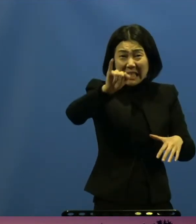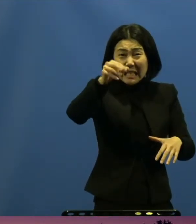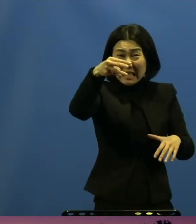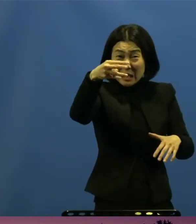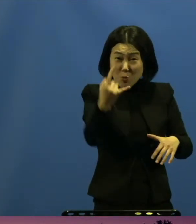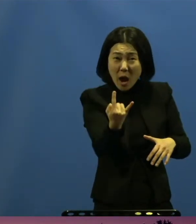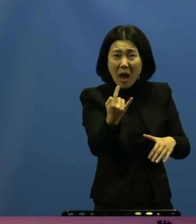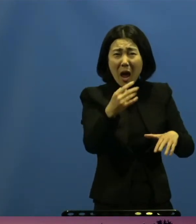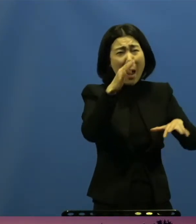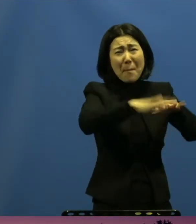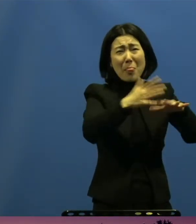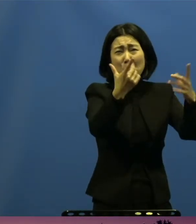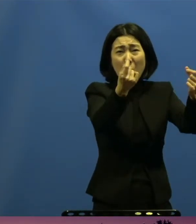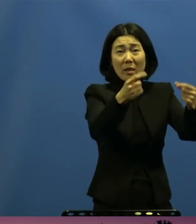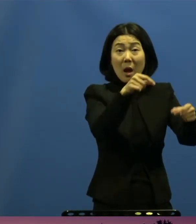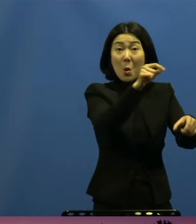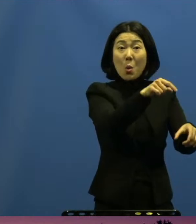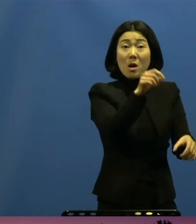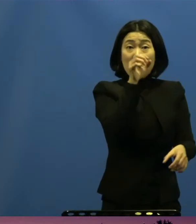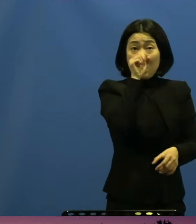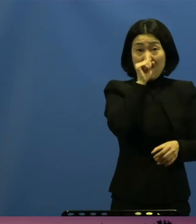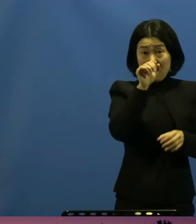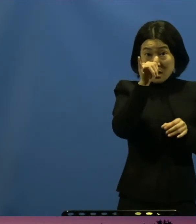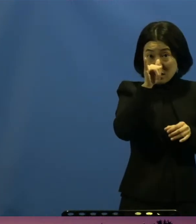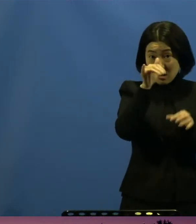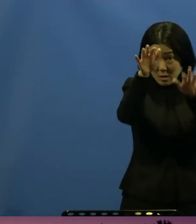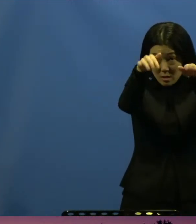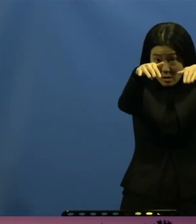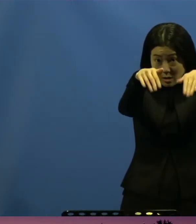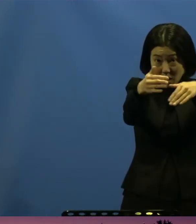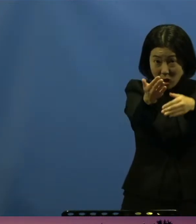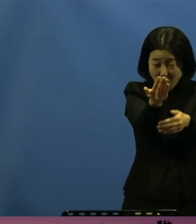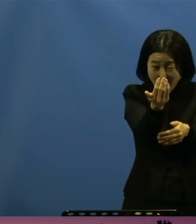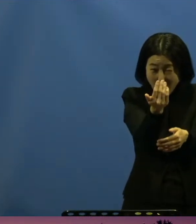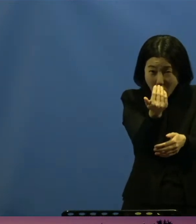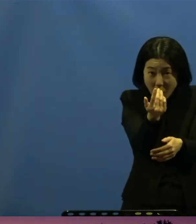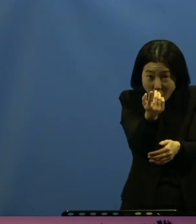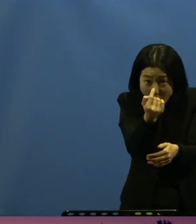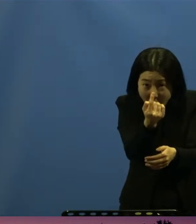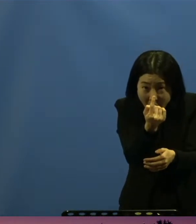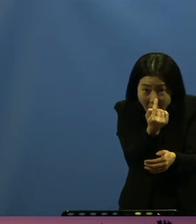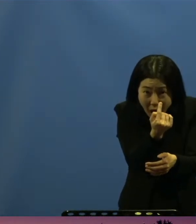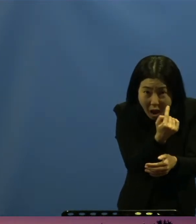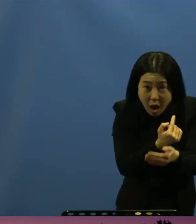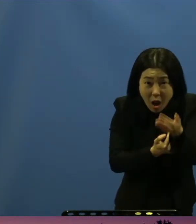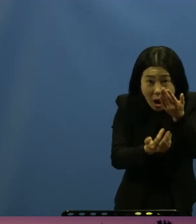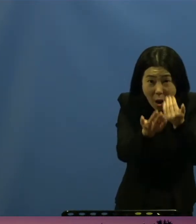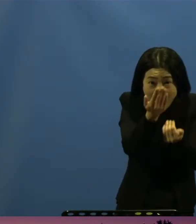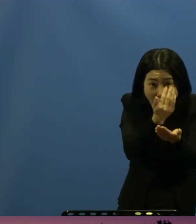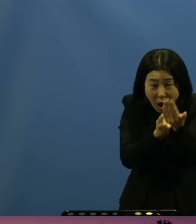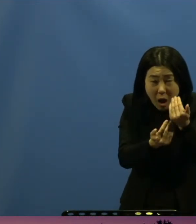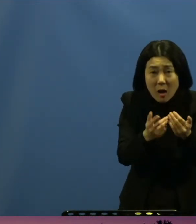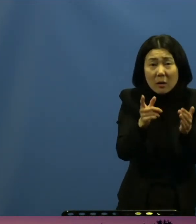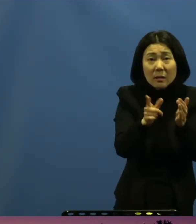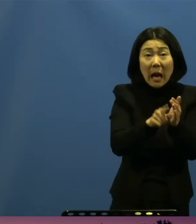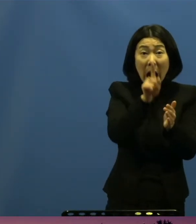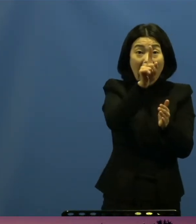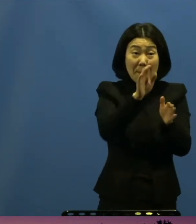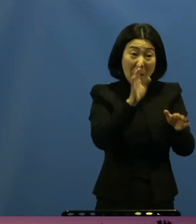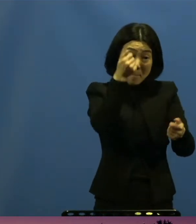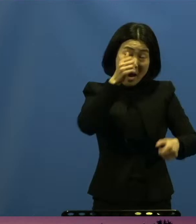따라오라고, 여기에 뭐가 있다고 거짓 손짓을 하는 것이죠. 세상을 한번 따라가면 우리를 놓아주지